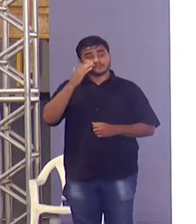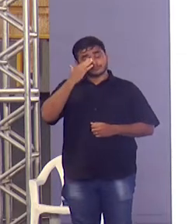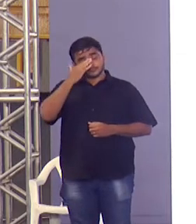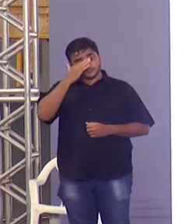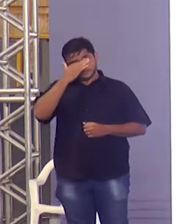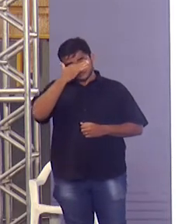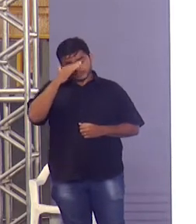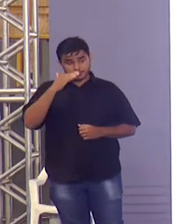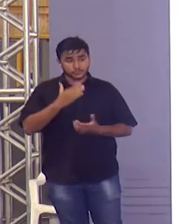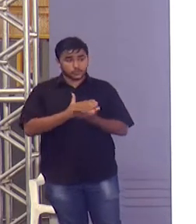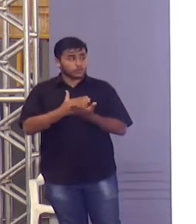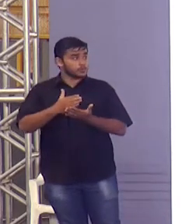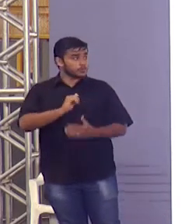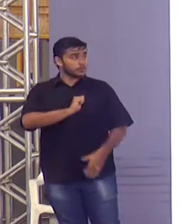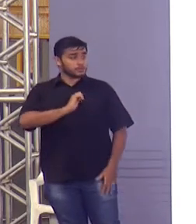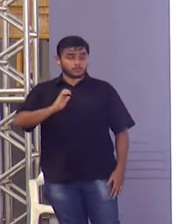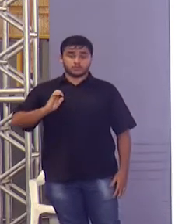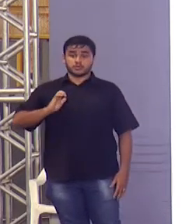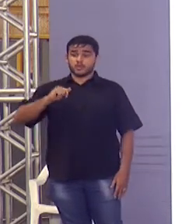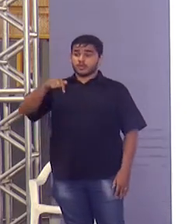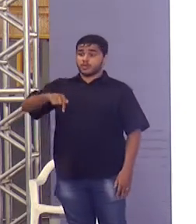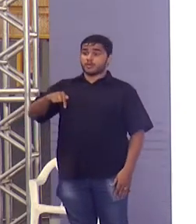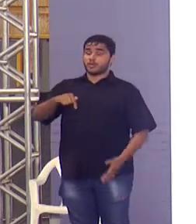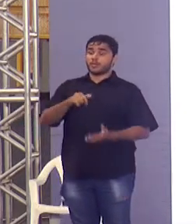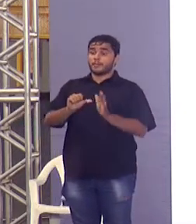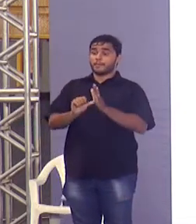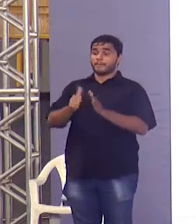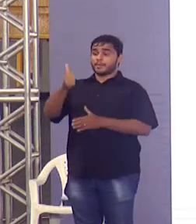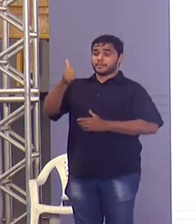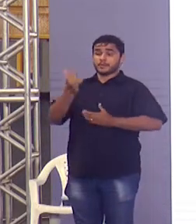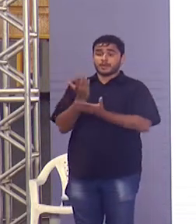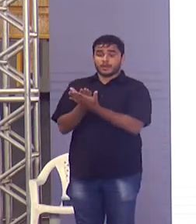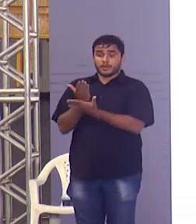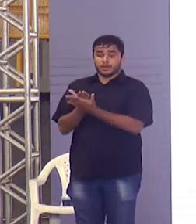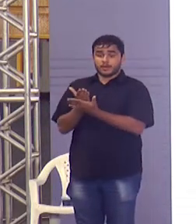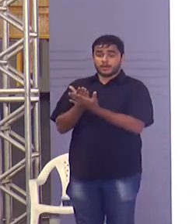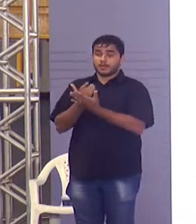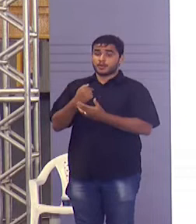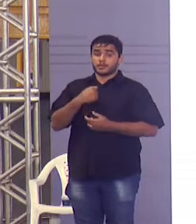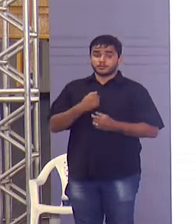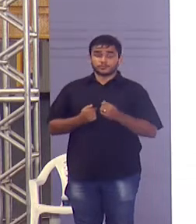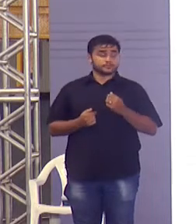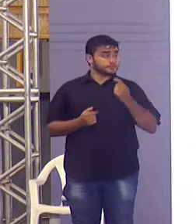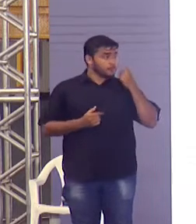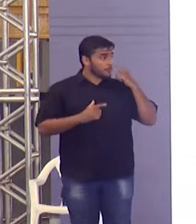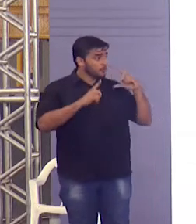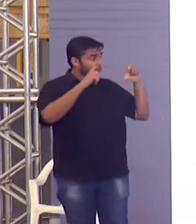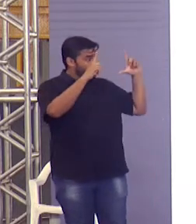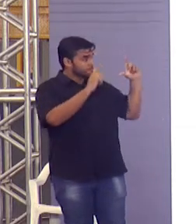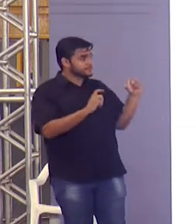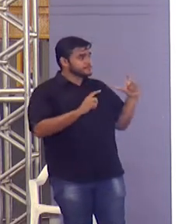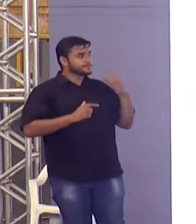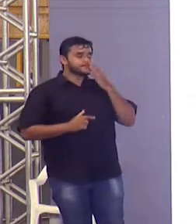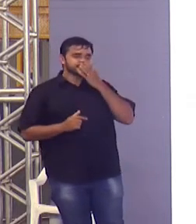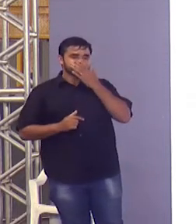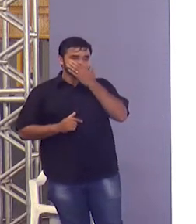início do ano, o Fábio me convida para eu participar da primeira aula. Tira aí, Fábio, uma foto para eu mostrar para minha mãe.